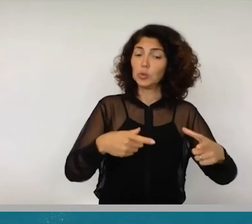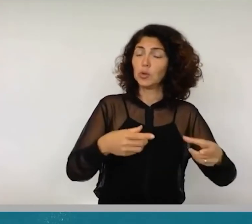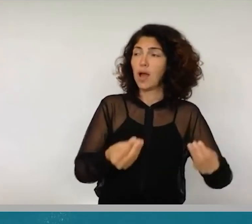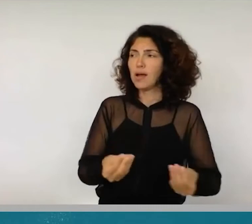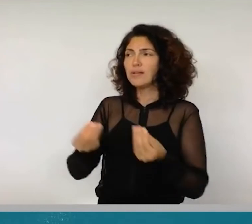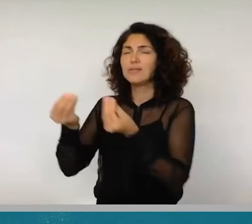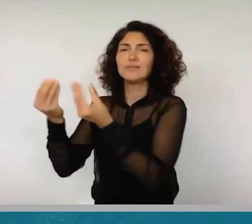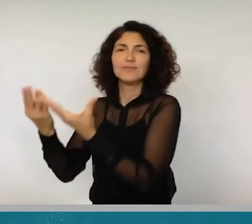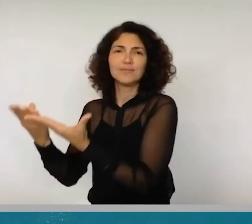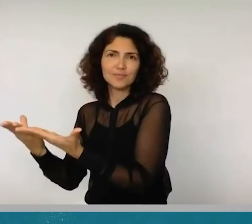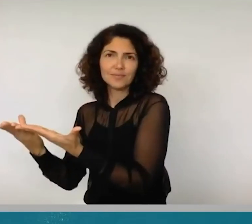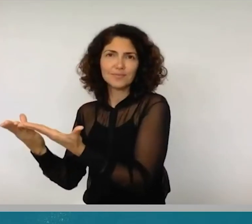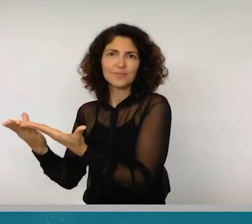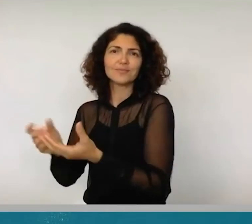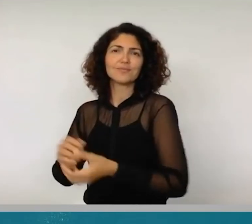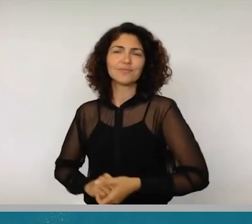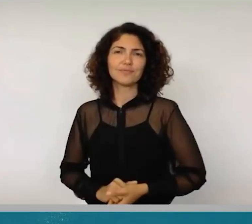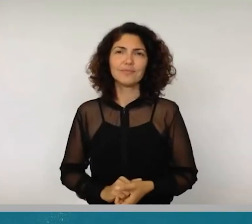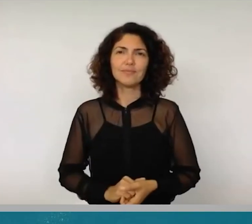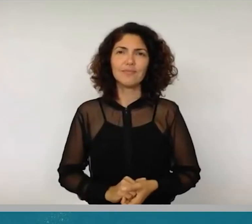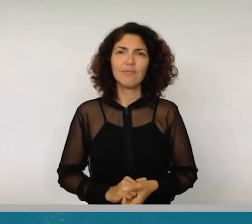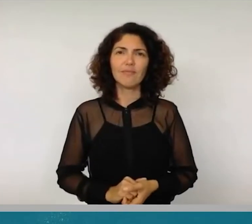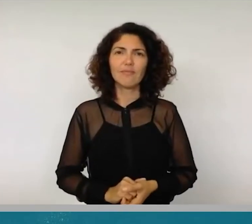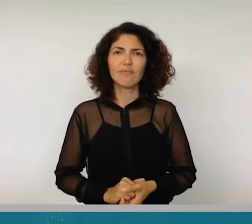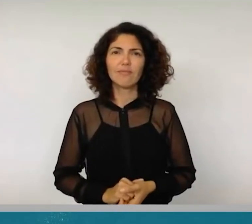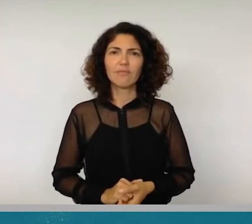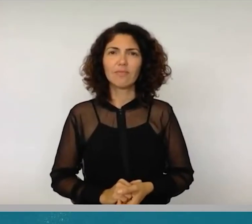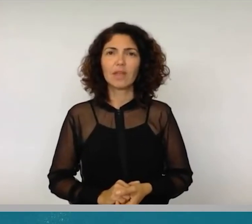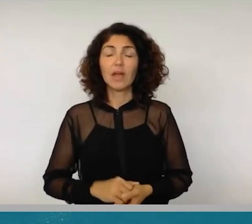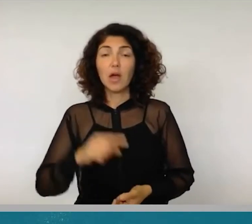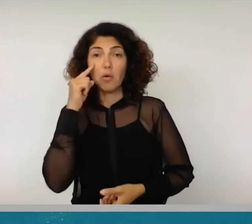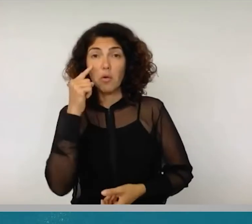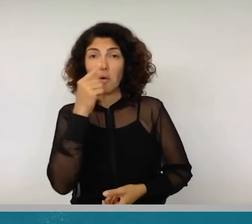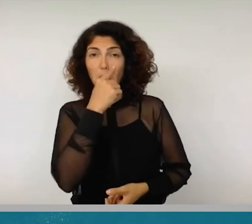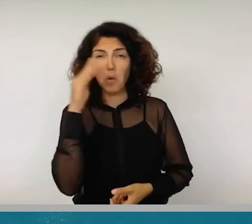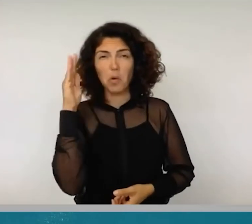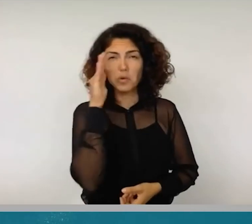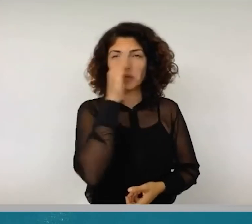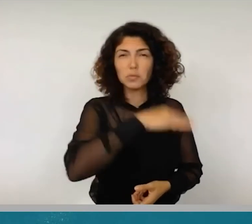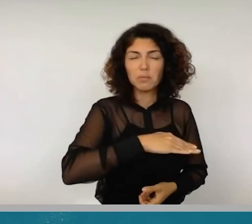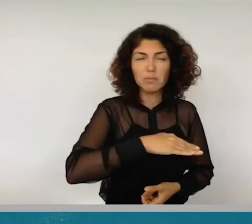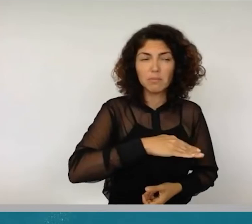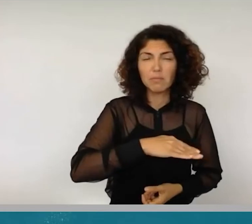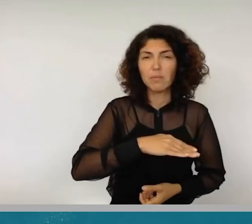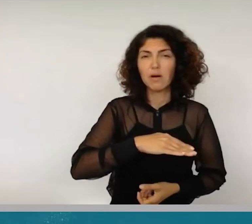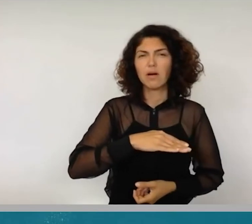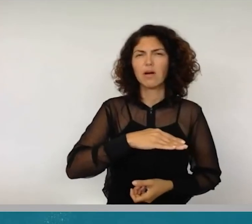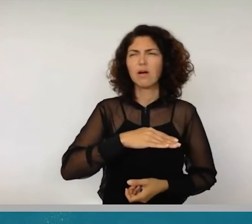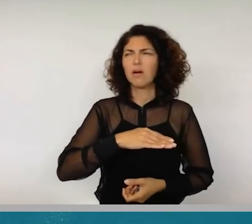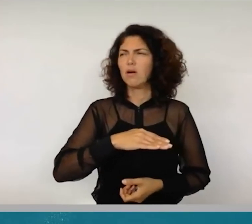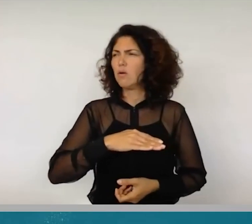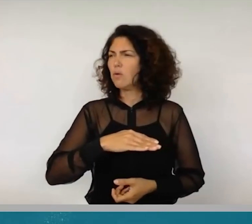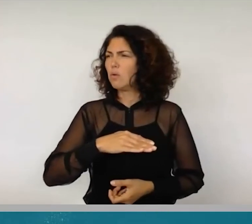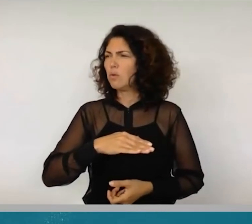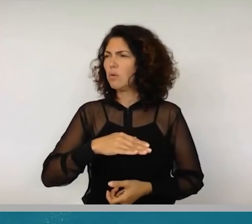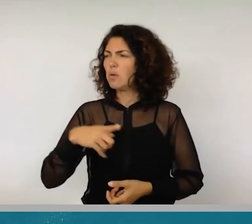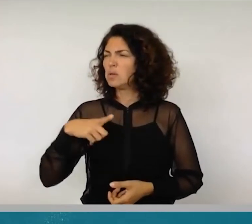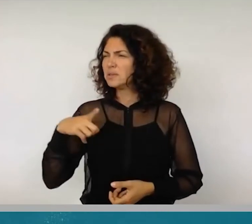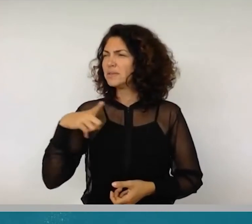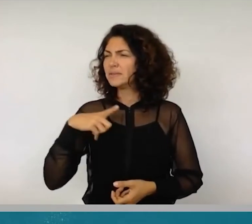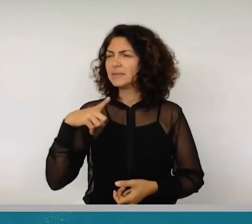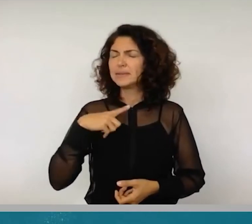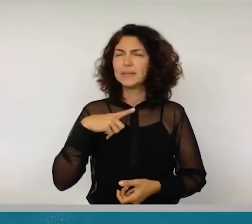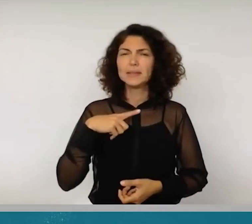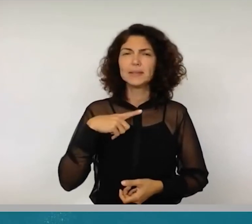remissão, de sorte que os teus olhos sejam malignos para com teu irmão pobre, e não lhe dê nada, e ele